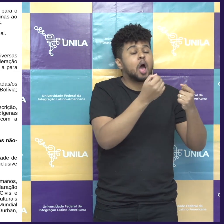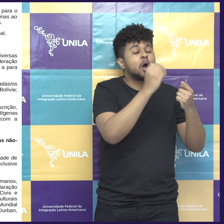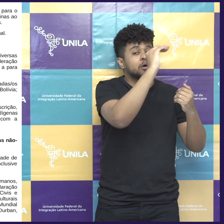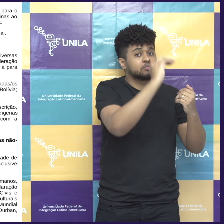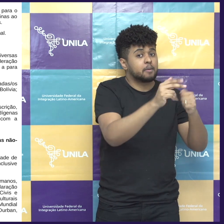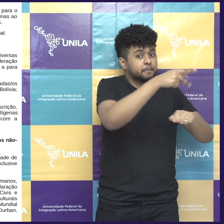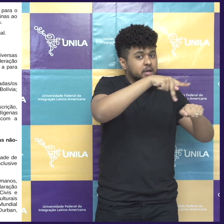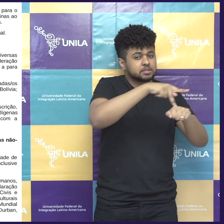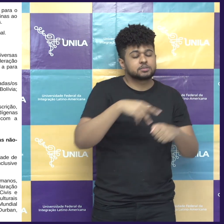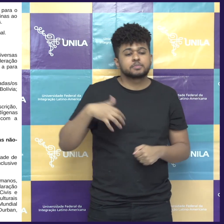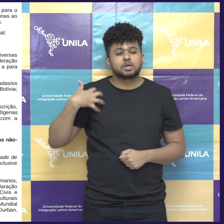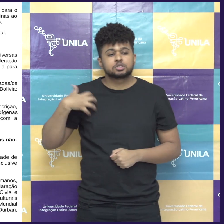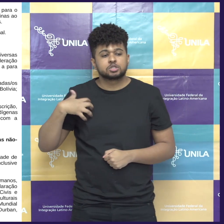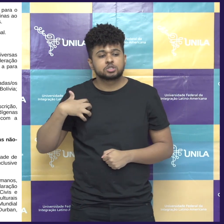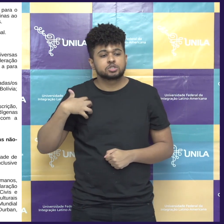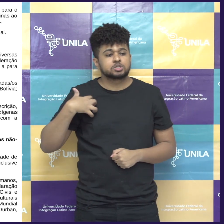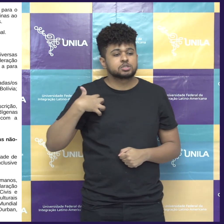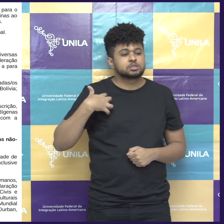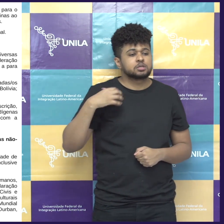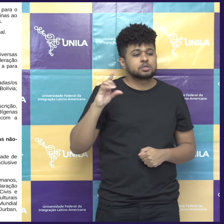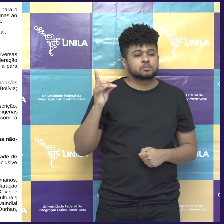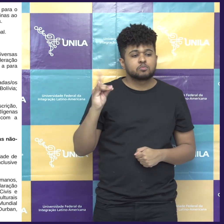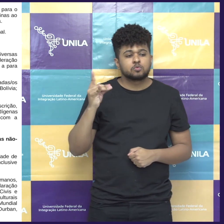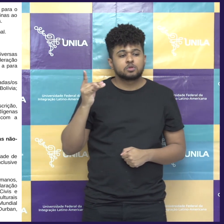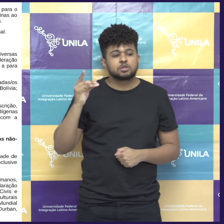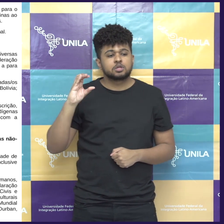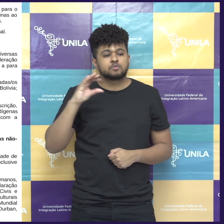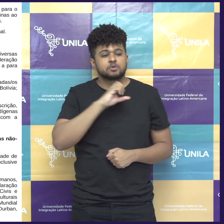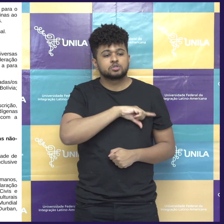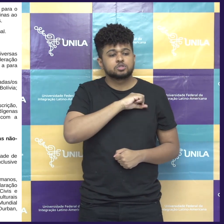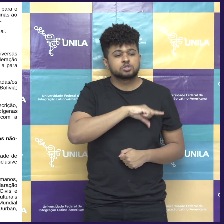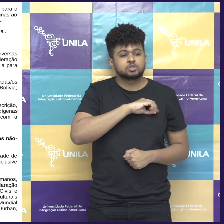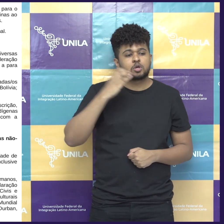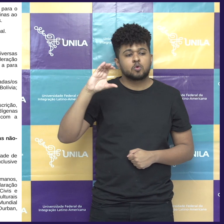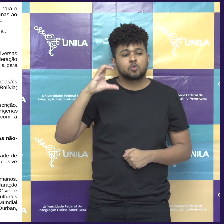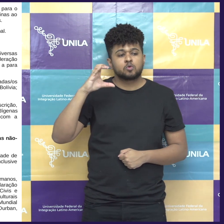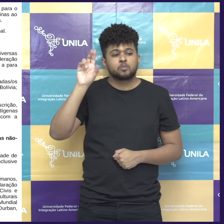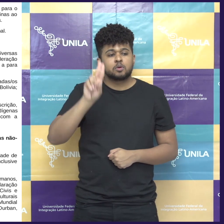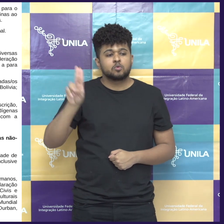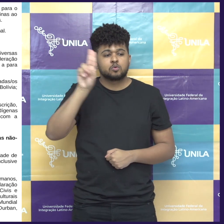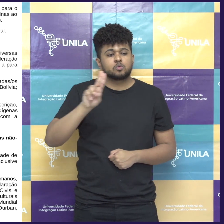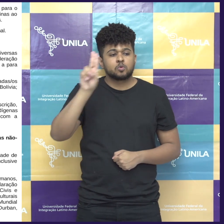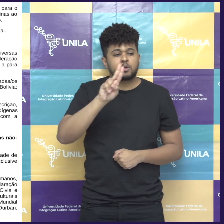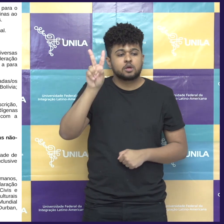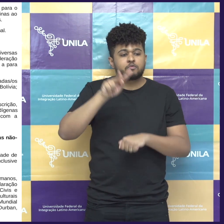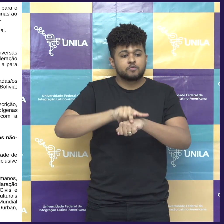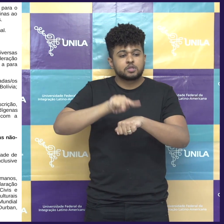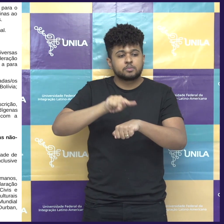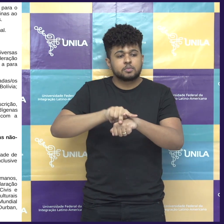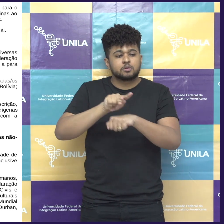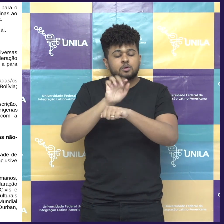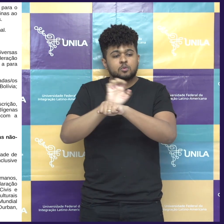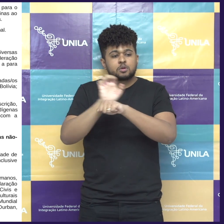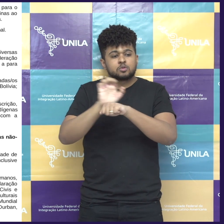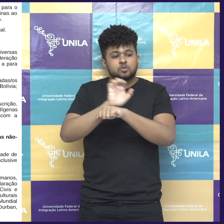países: Argentina, Bolívia, Chile, Colômbia, Uruguai, Venezuela, Paraguai, Equador e